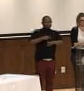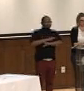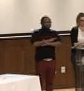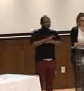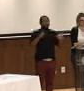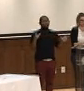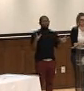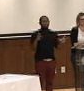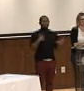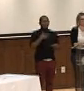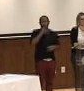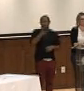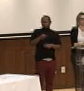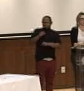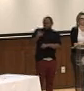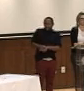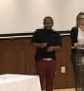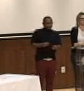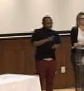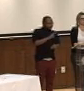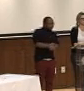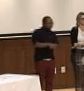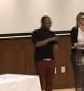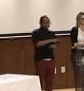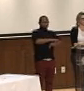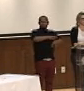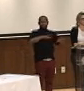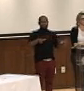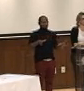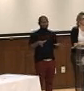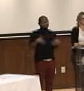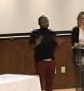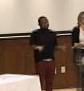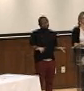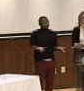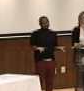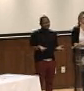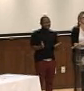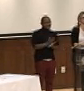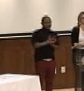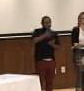aquilo que acha que é certo. Afinal, Narciso acha feio tudo que não é espelho.